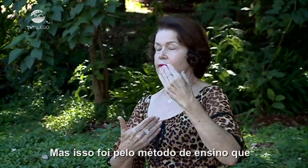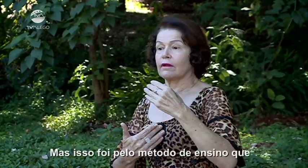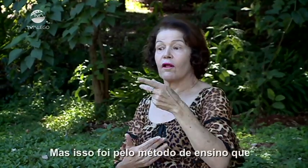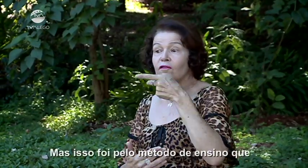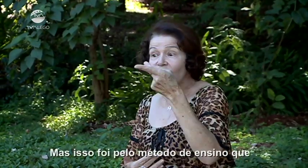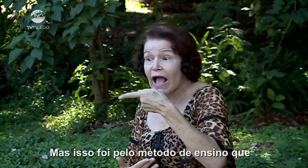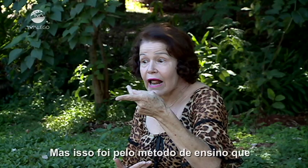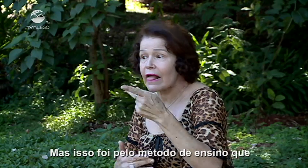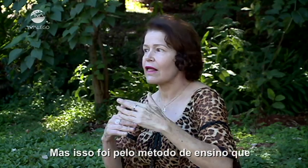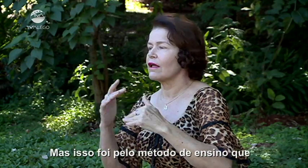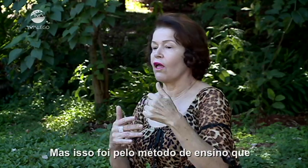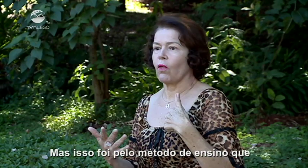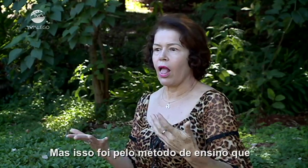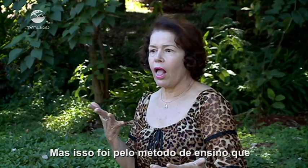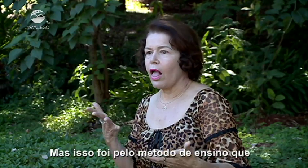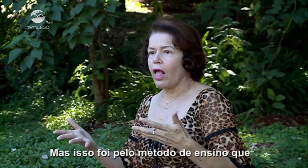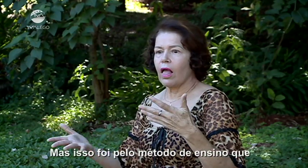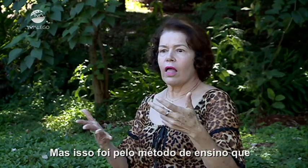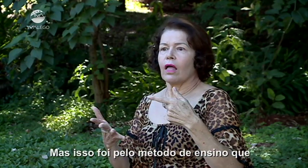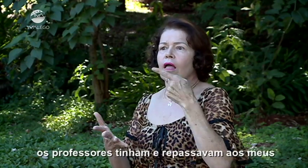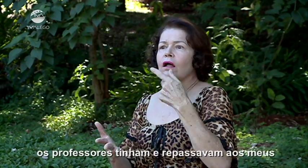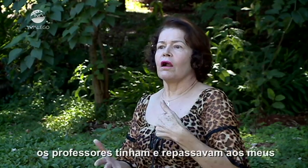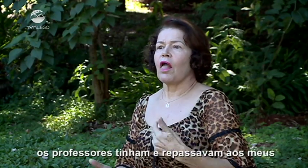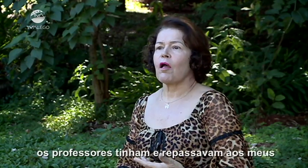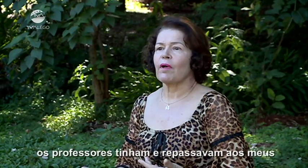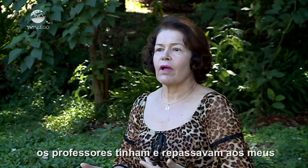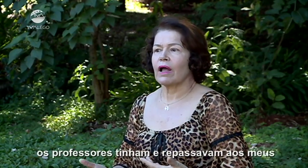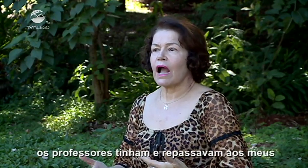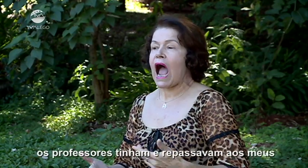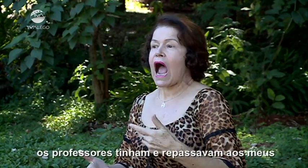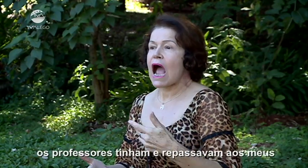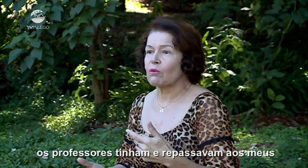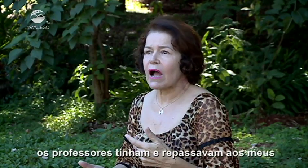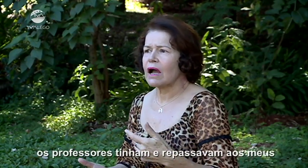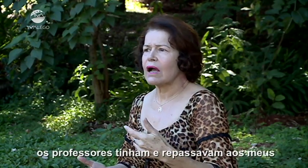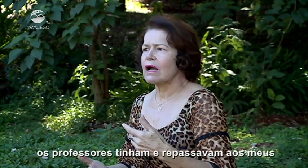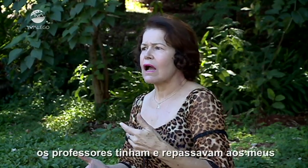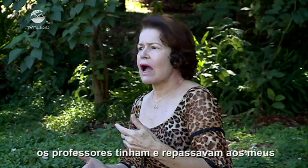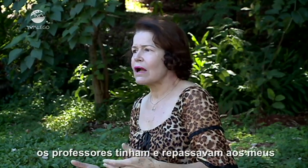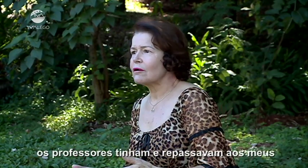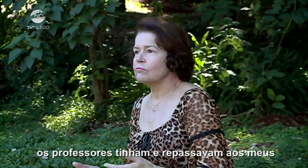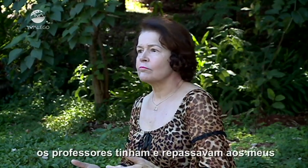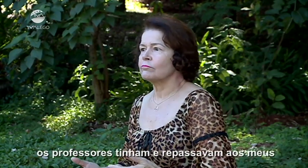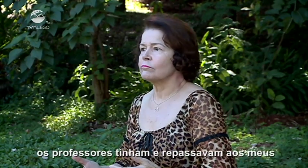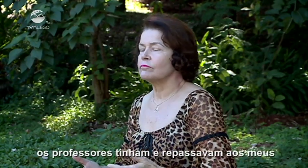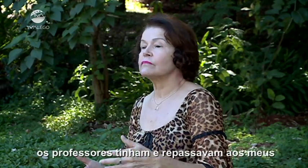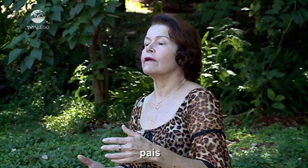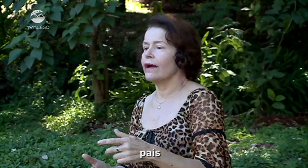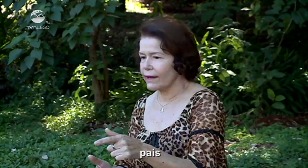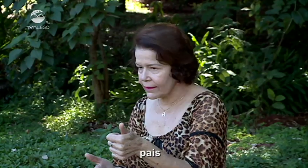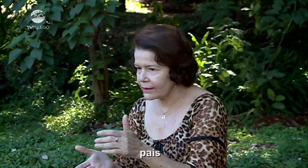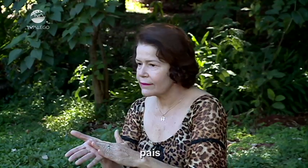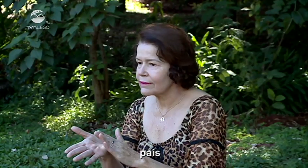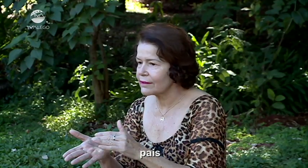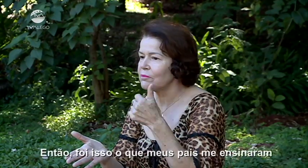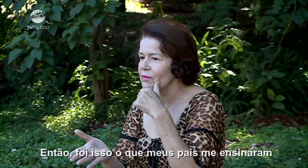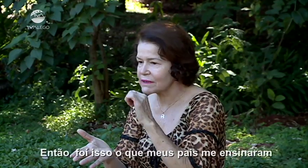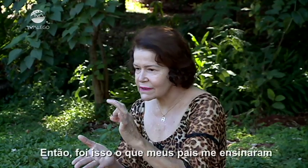Mas isso foi pelo método de ensino que os professores tinham e repassavam aos meus pais, né? Então, foi